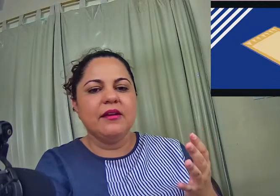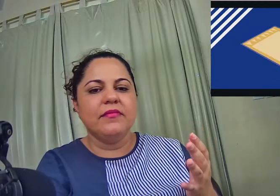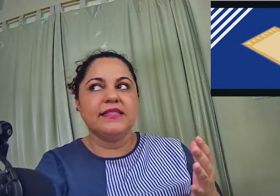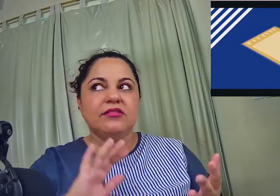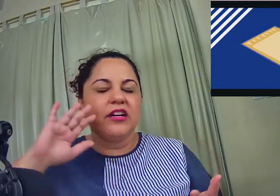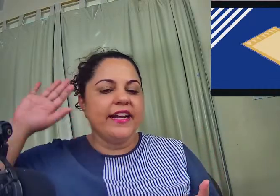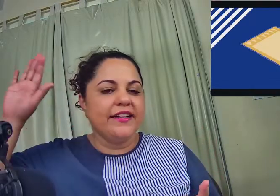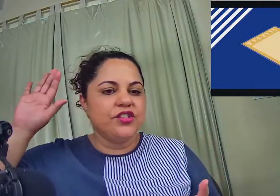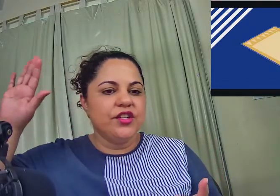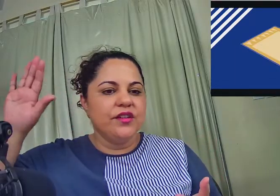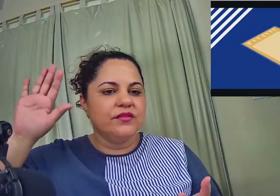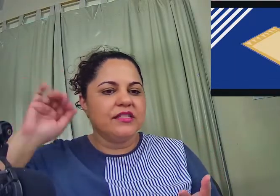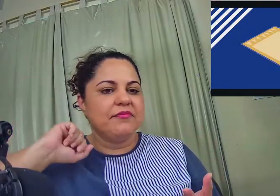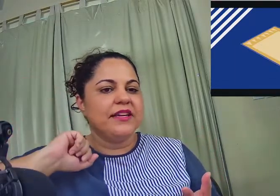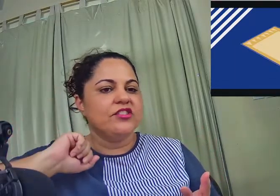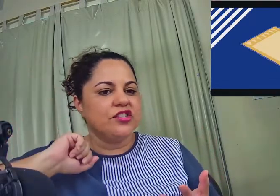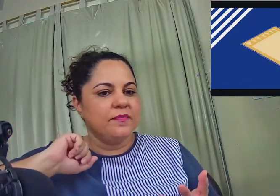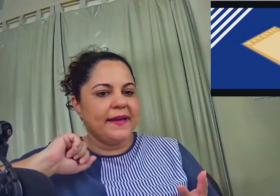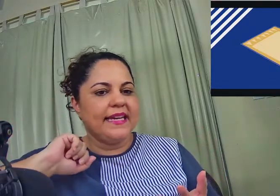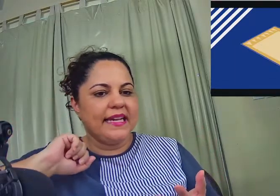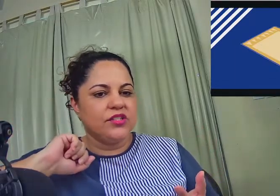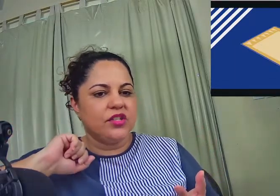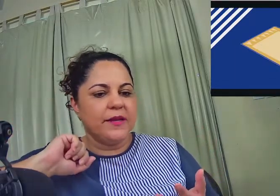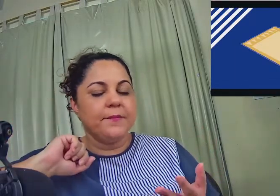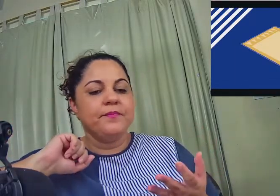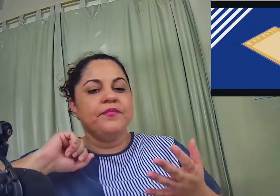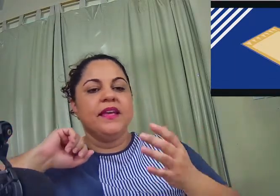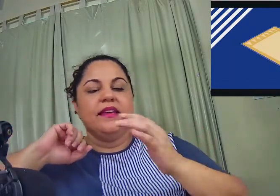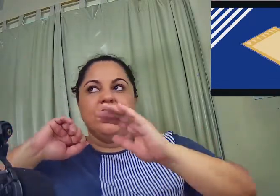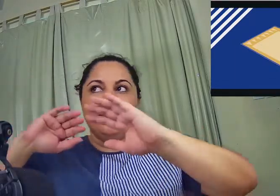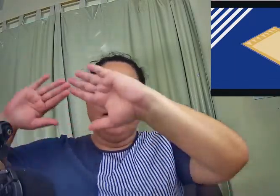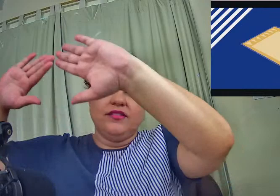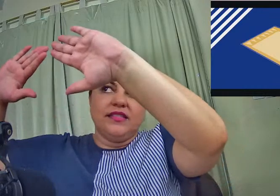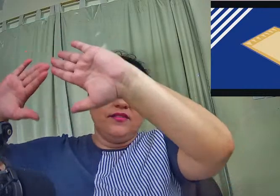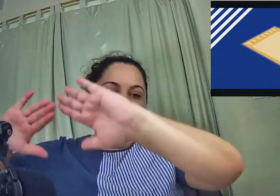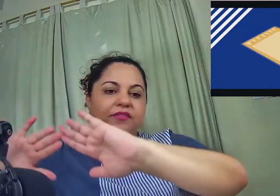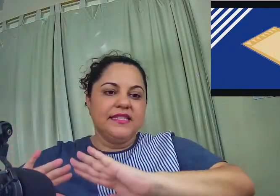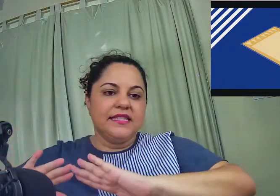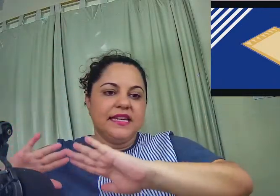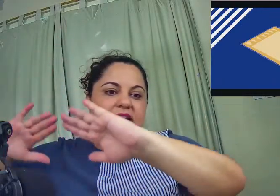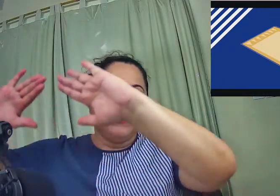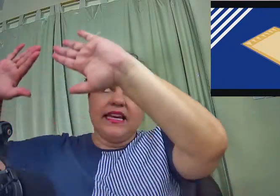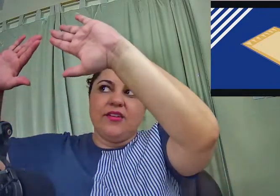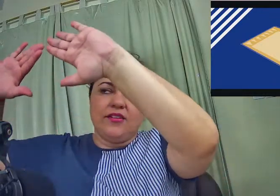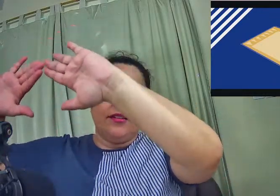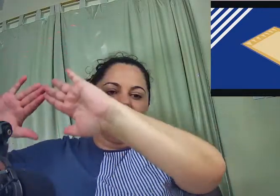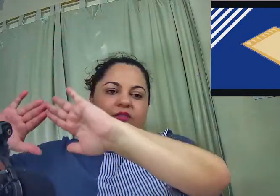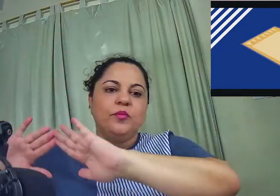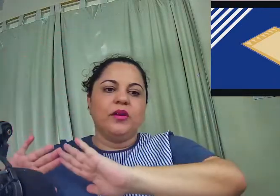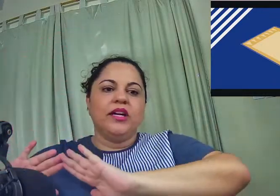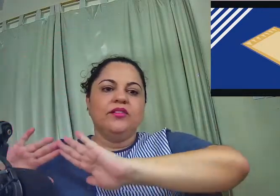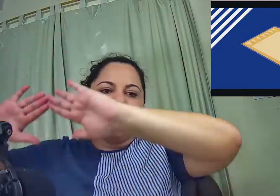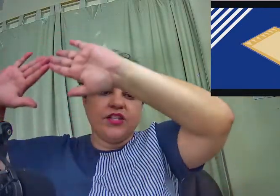são decorativos, tapetes de parede, né? Então aí você vai fazer, né, ó, o plano